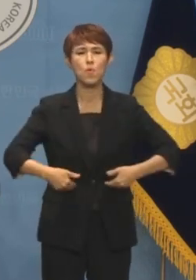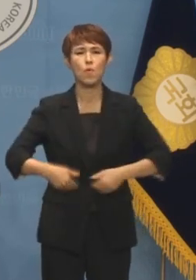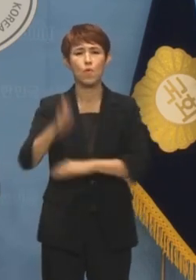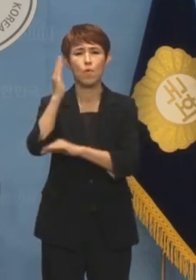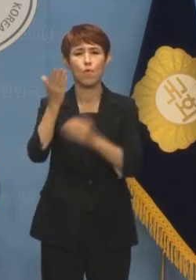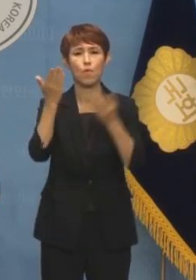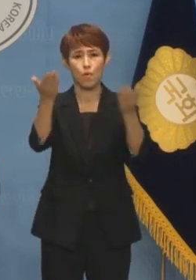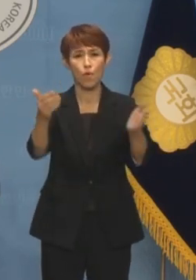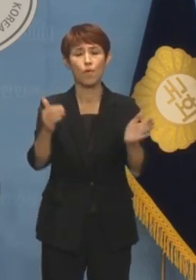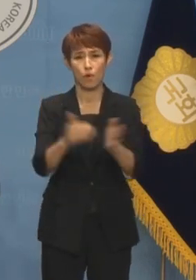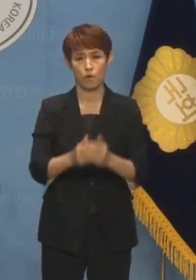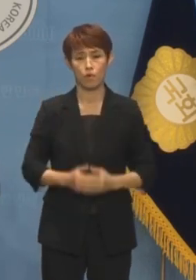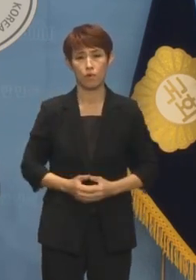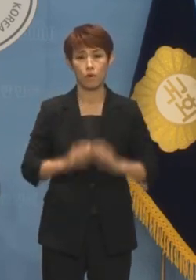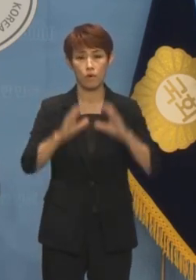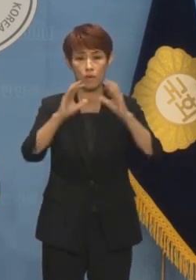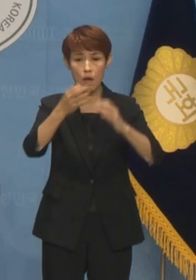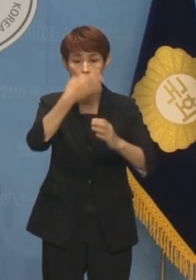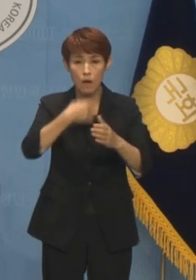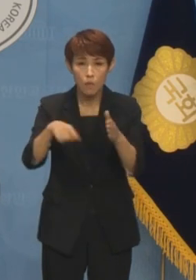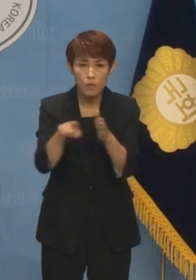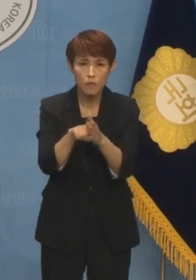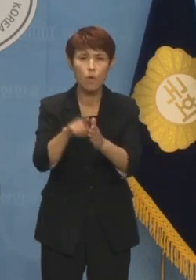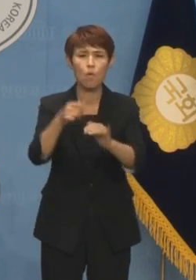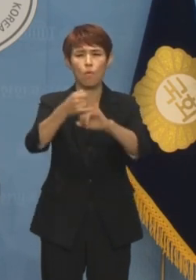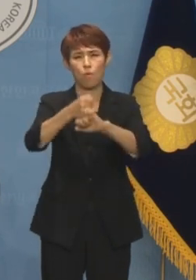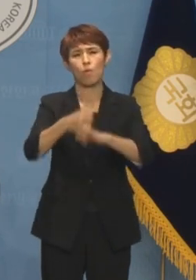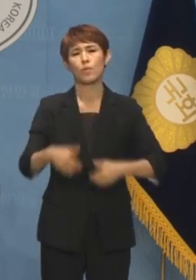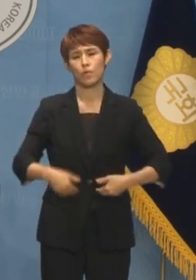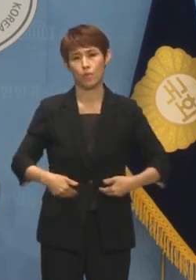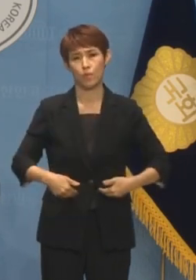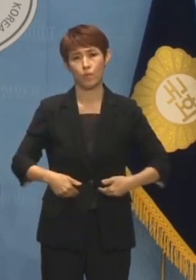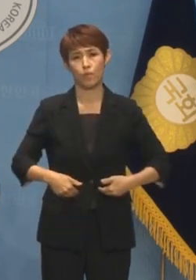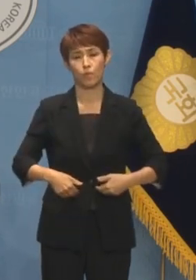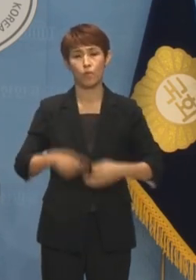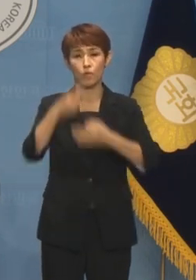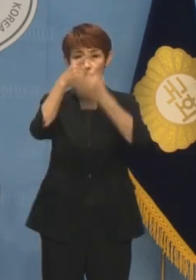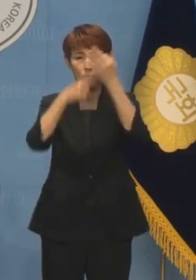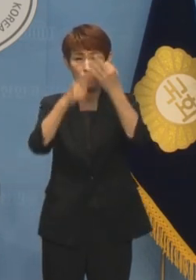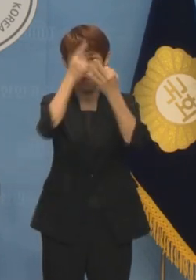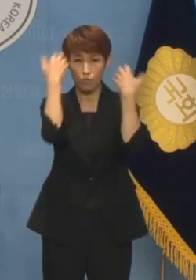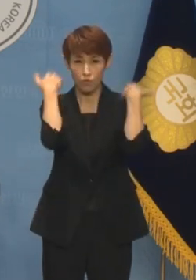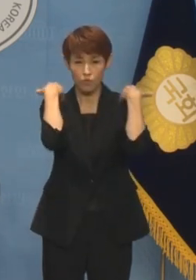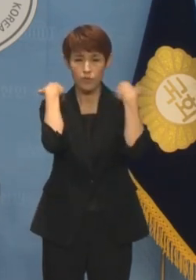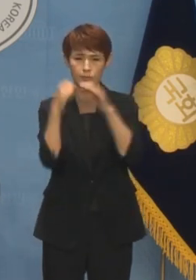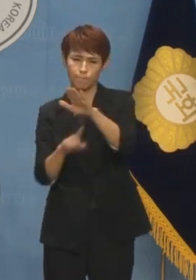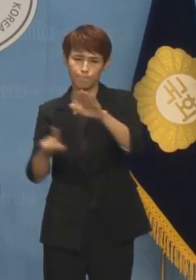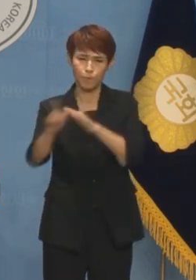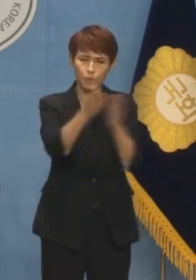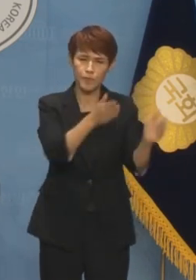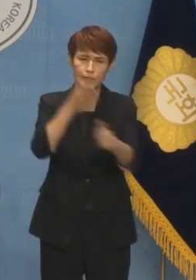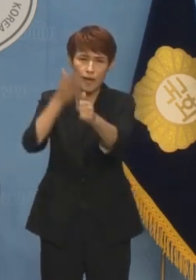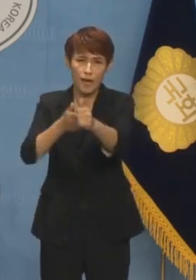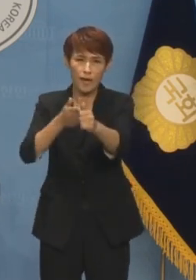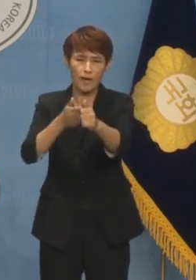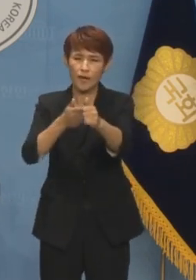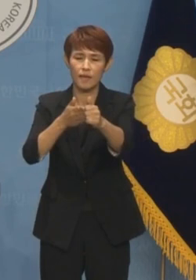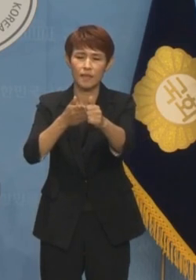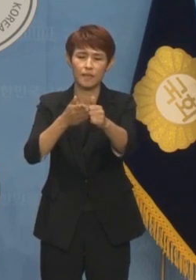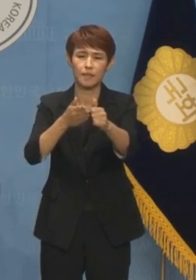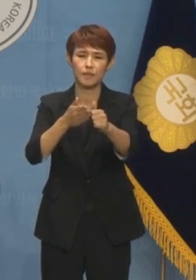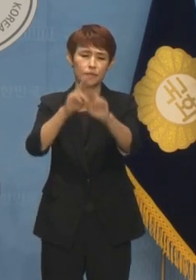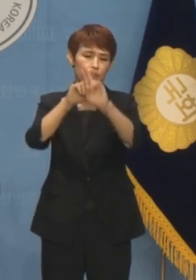냈습니다. 국익을 위해 그렇게 해야 합니다. 윤석열 정부의 한 발 앞서 대비하라는 주문은